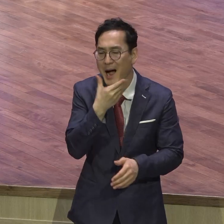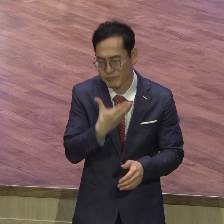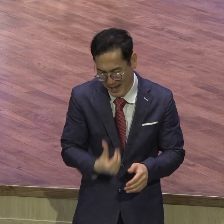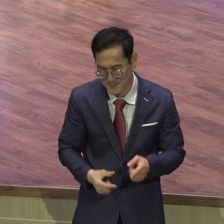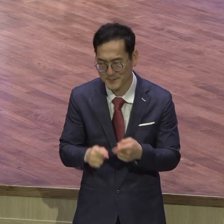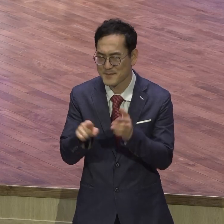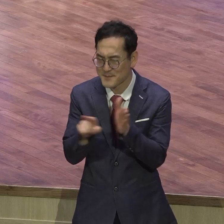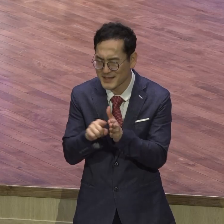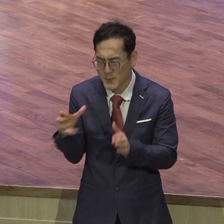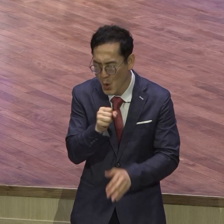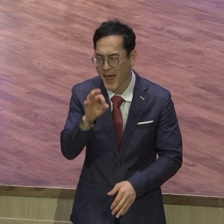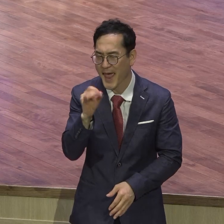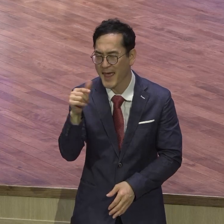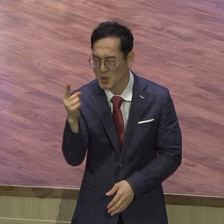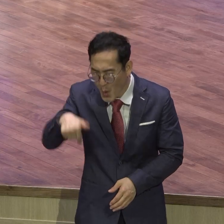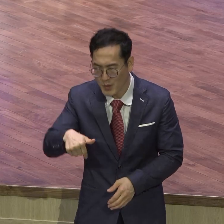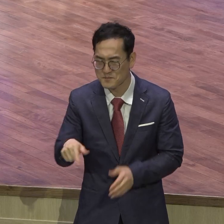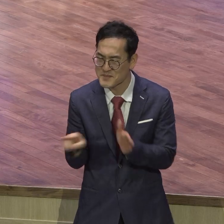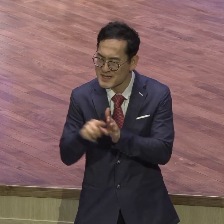믿음으로 하면 믿음으로 하면 믿음으로